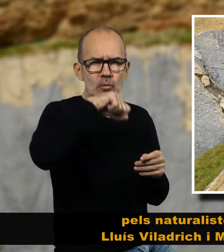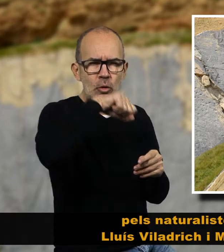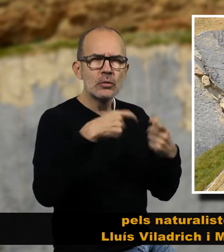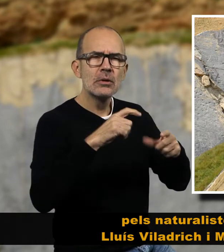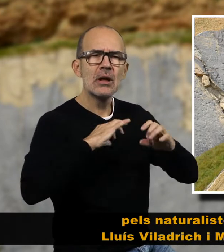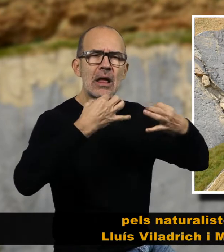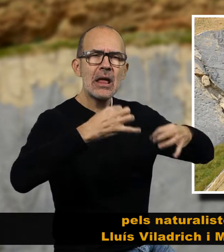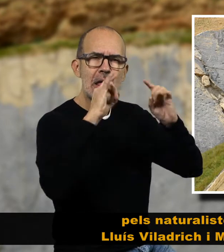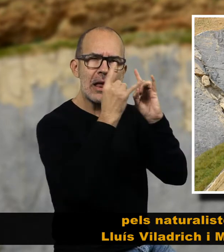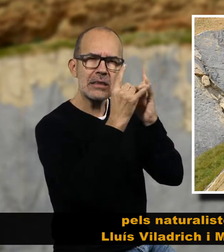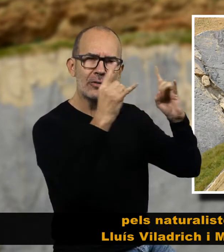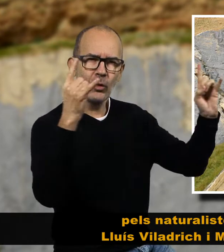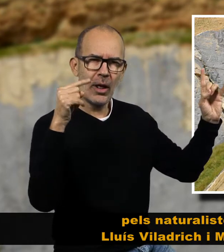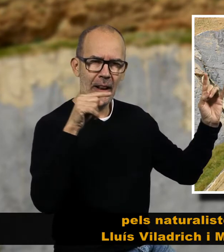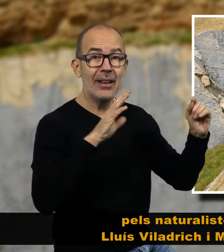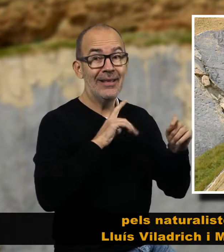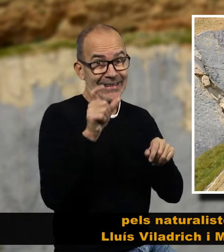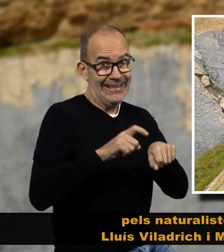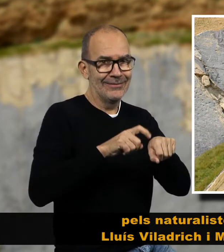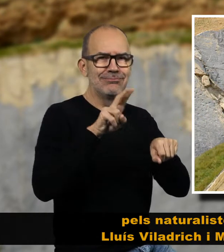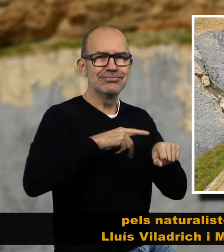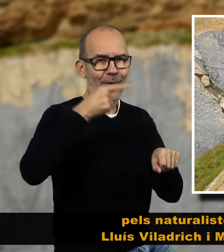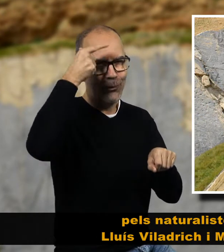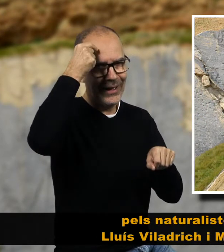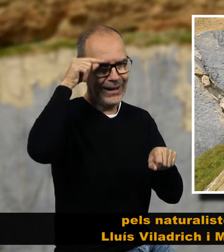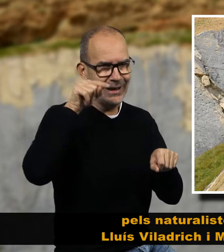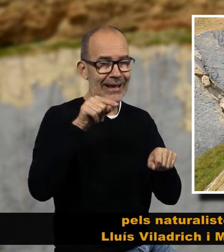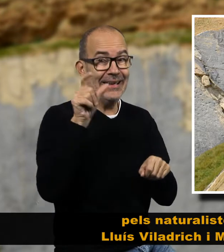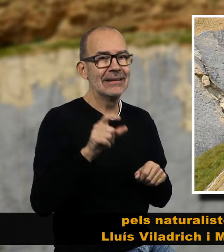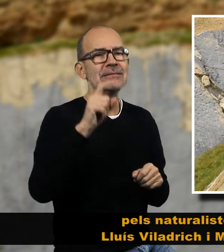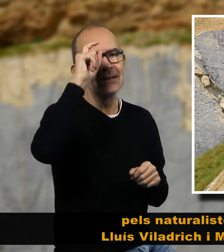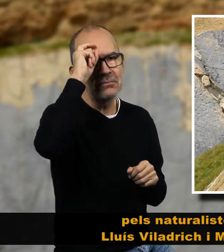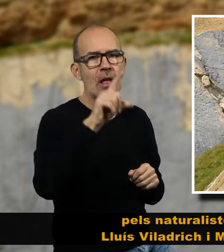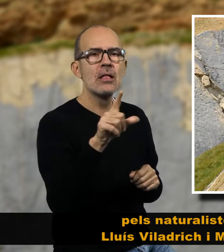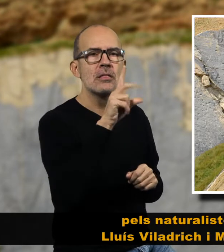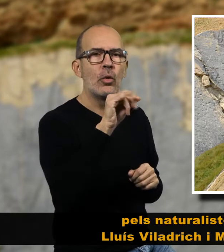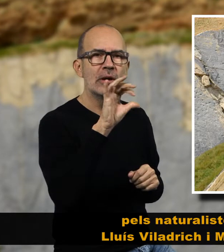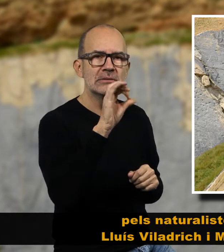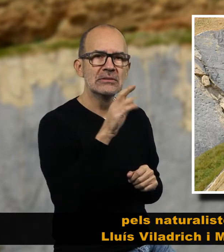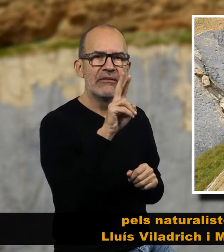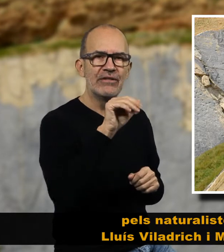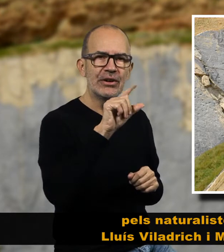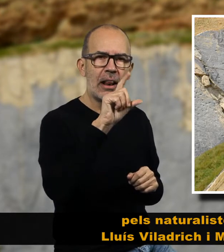Lluís Viladrich i Montserrat Gorgs, quan observaven les mines a cel obert.